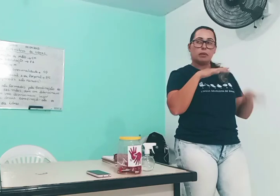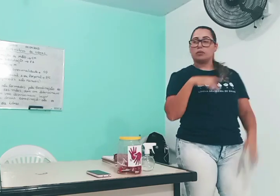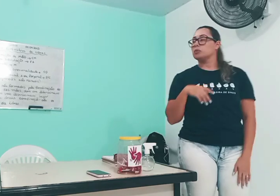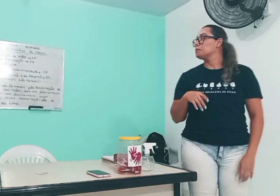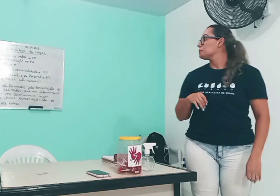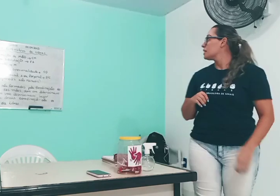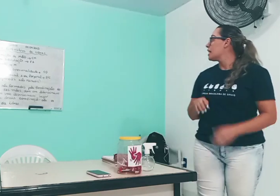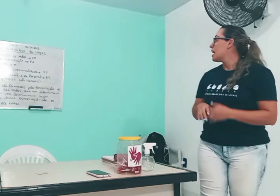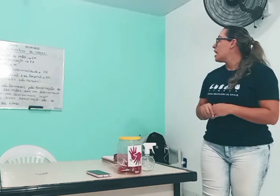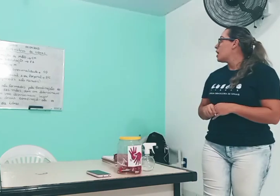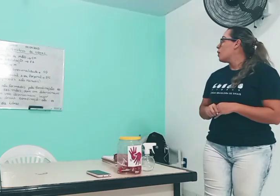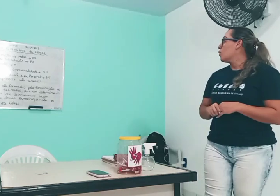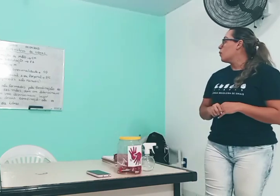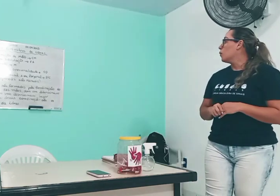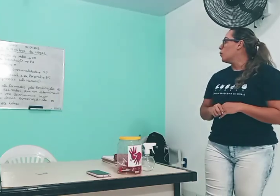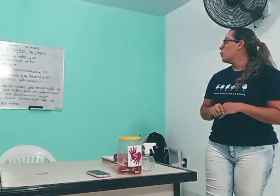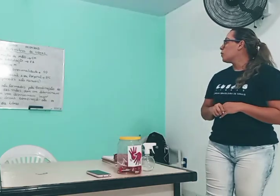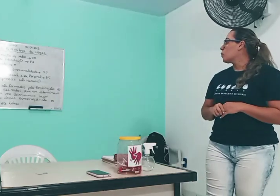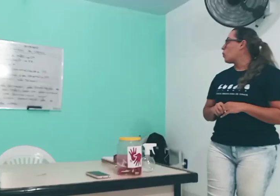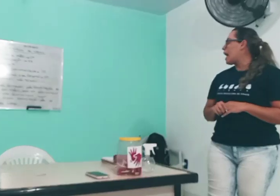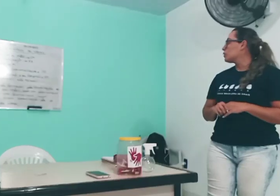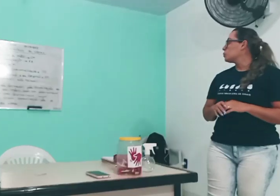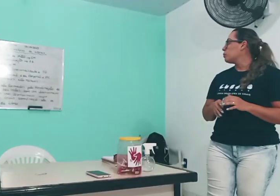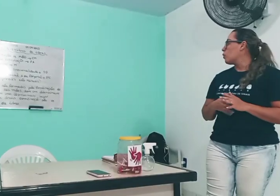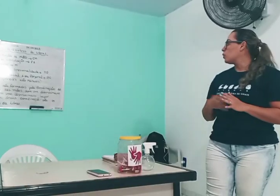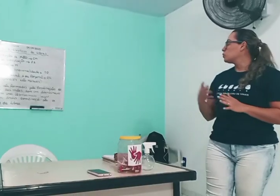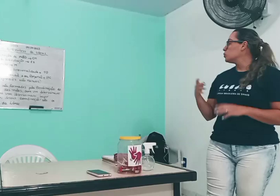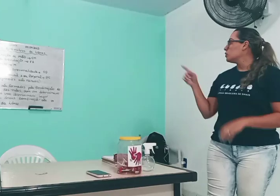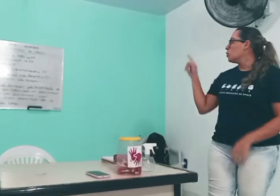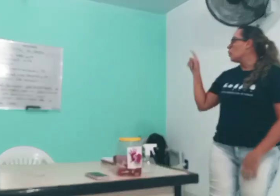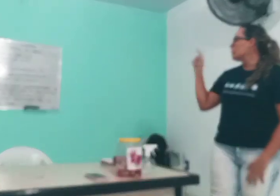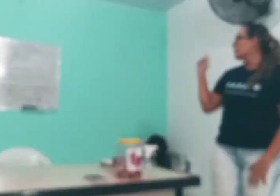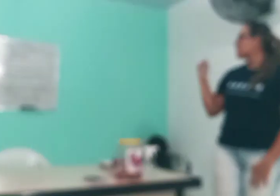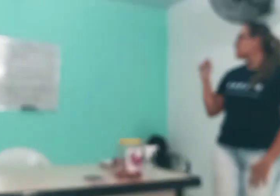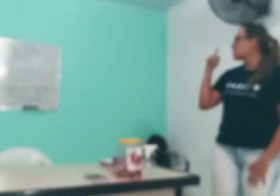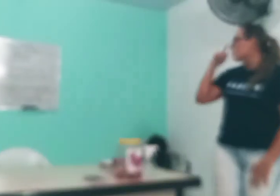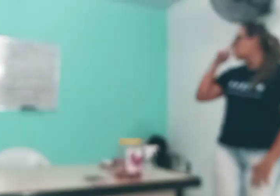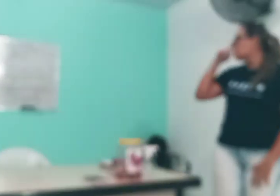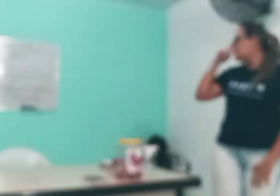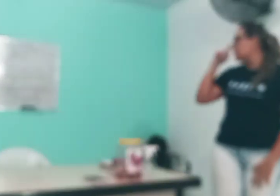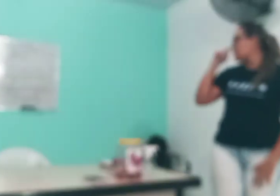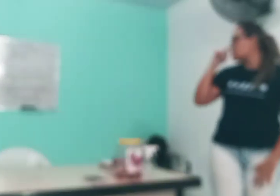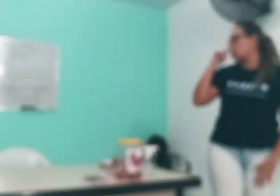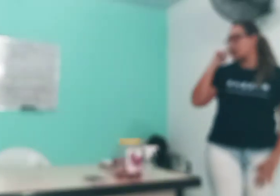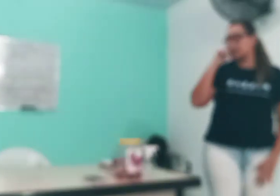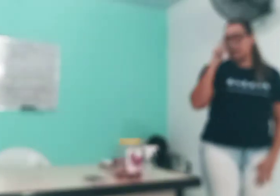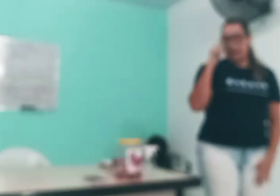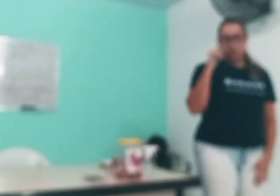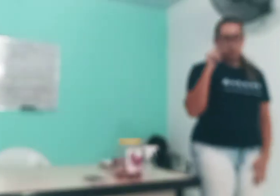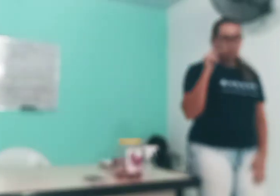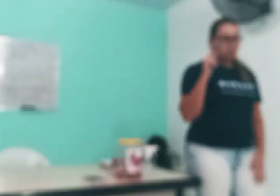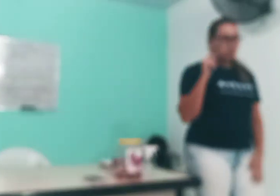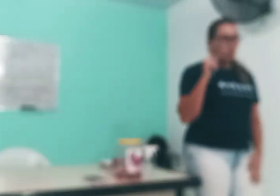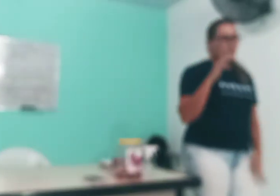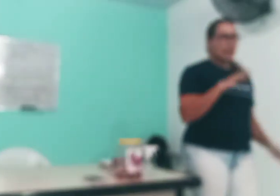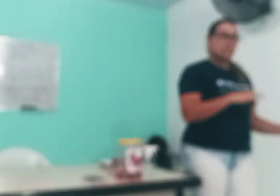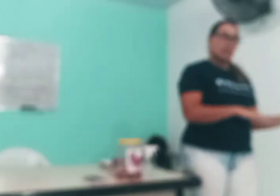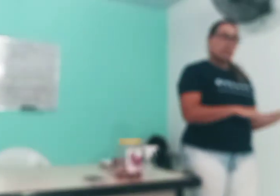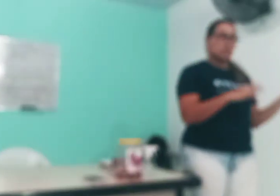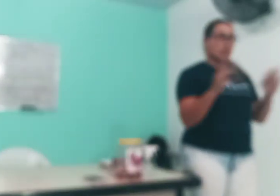movimento. O quarto ponto, orientação e direcionalidade. Que às vezes vai